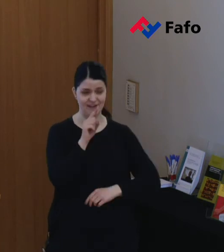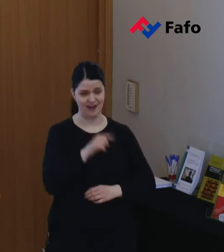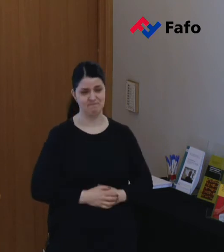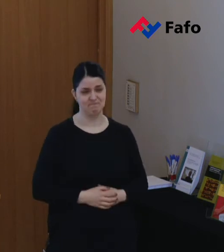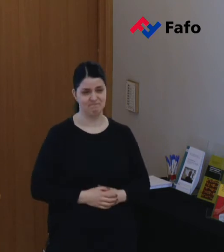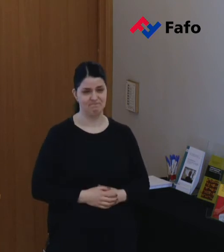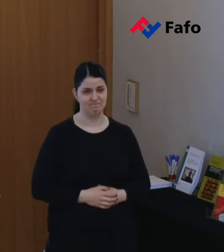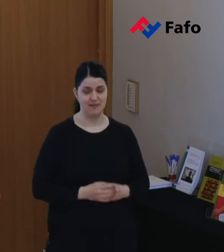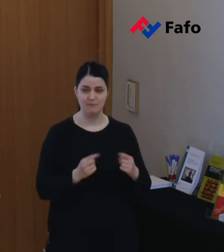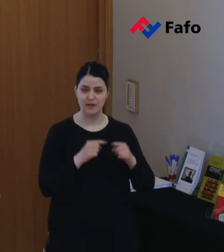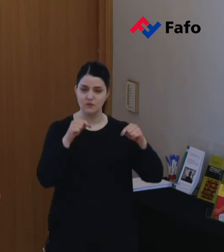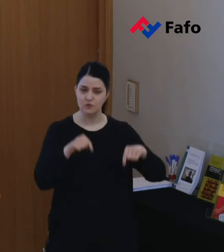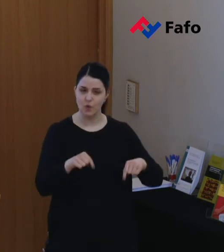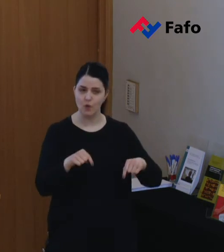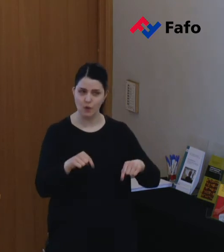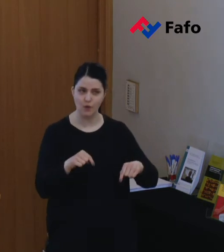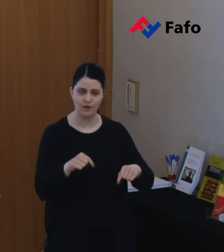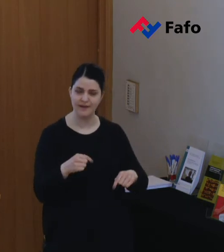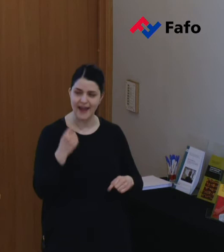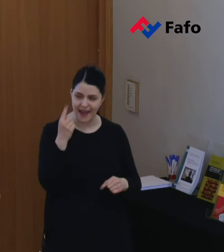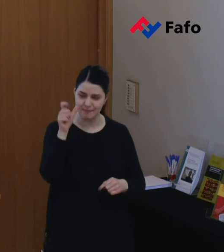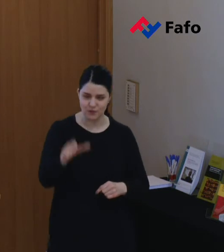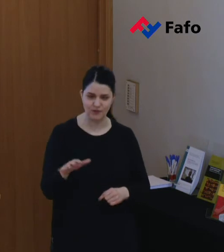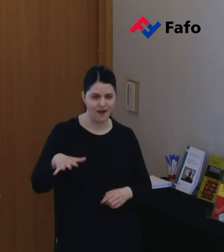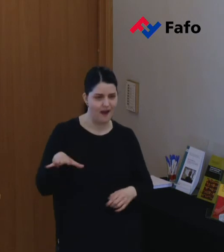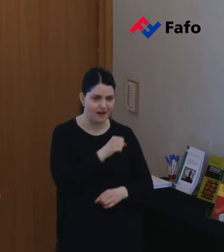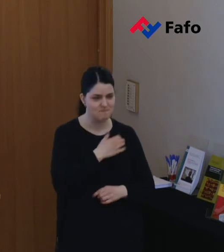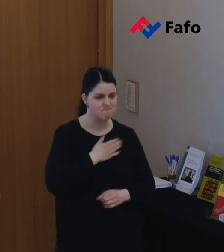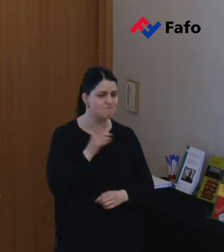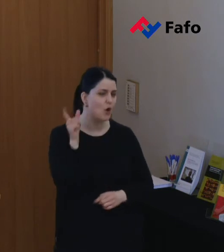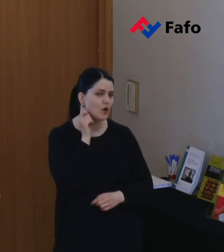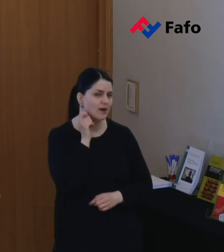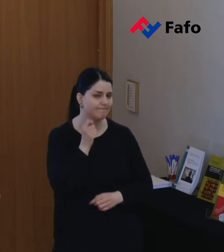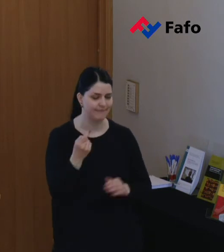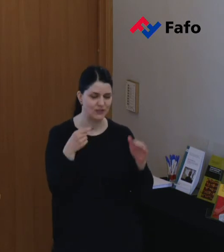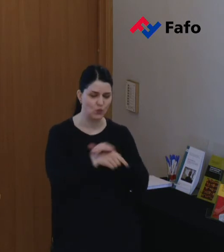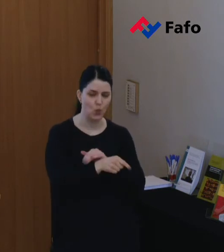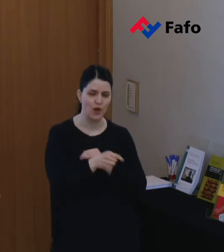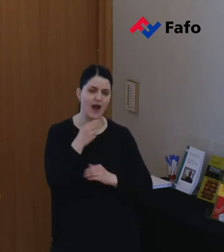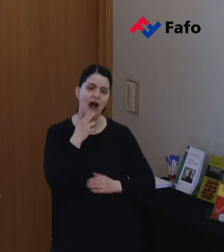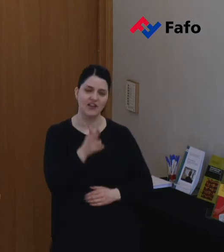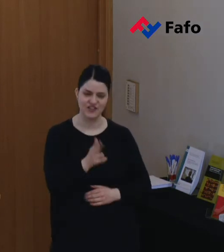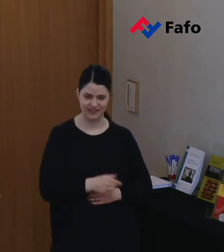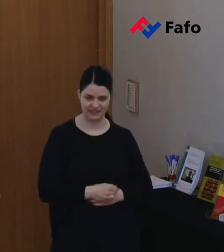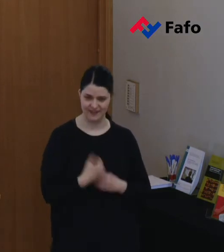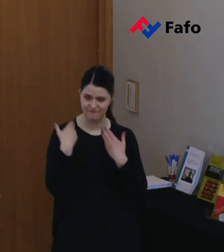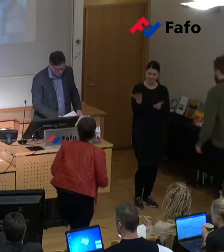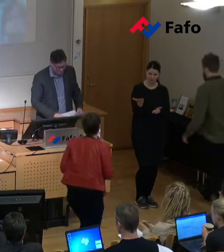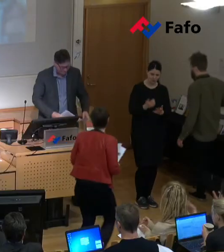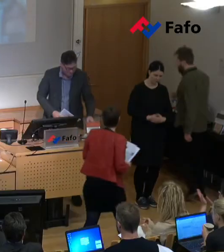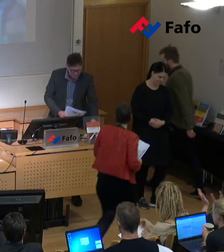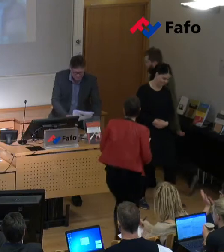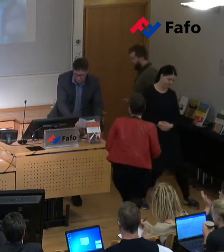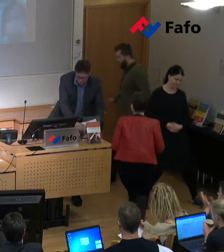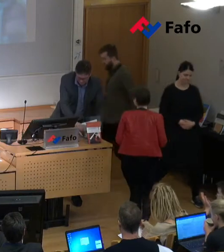nå til den vi virkelig alle vil høre på. Skog Hansen. Vær så god.